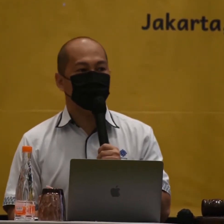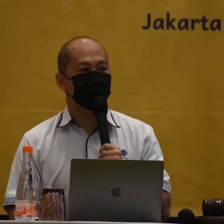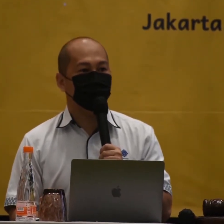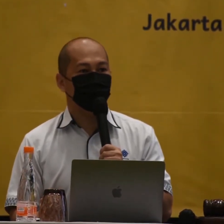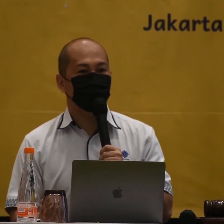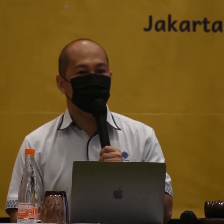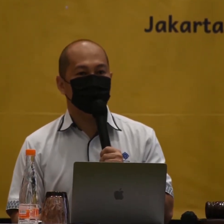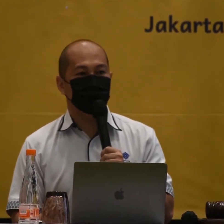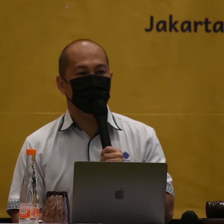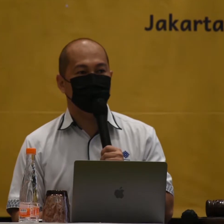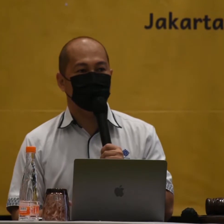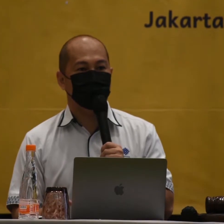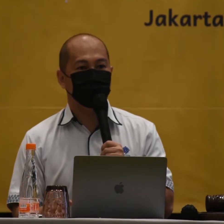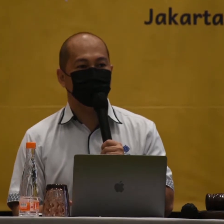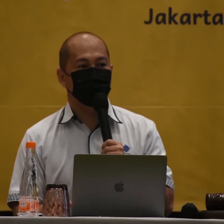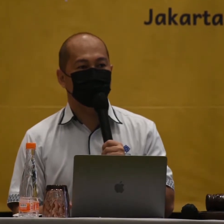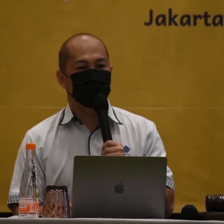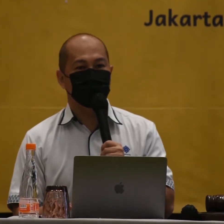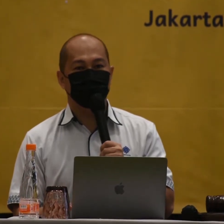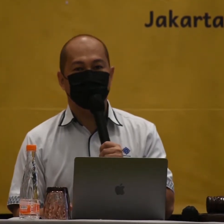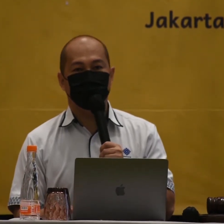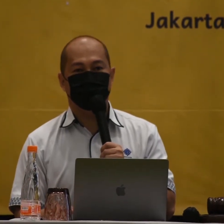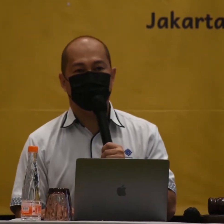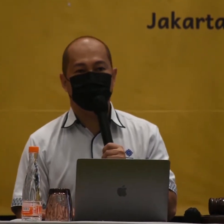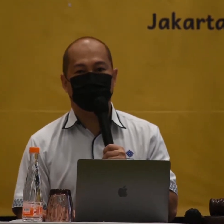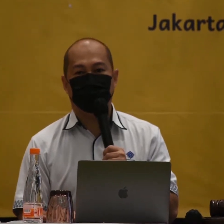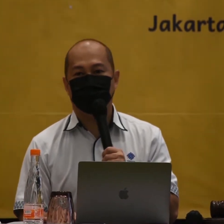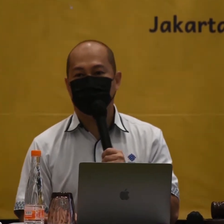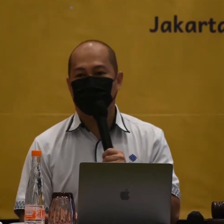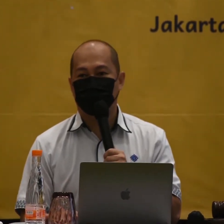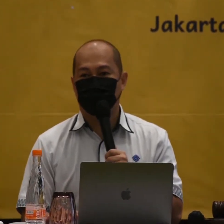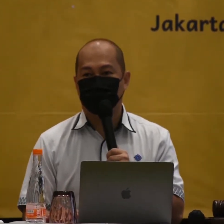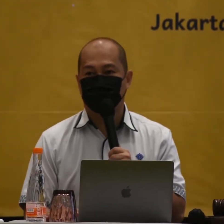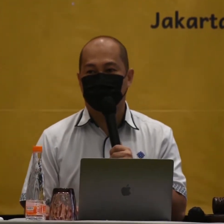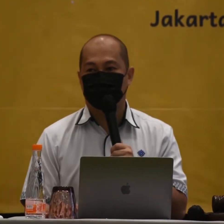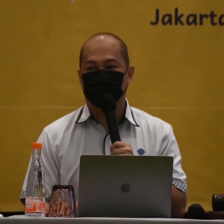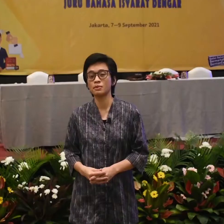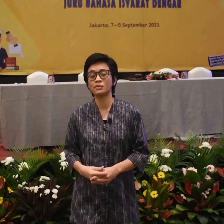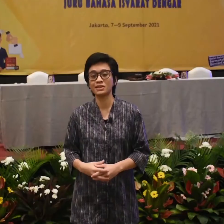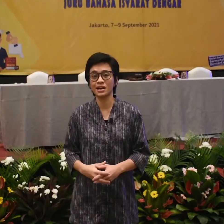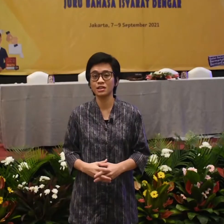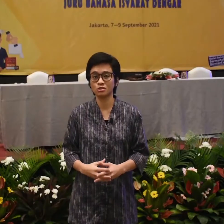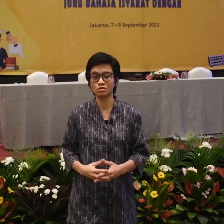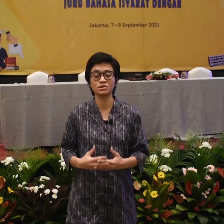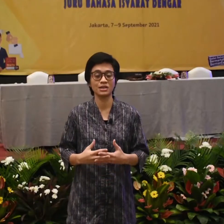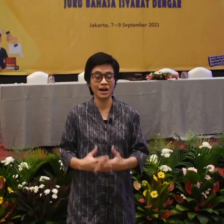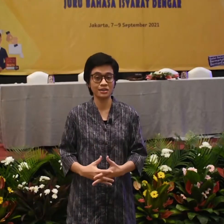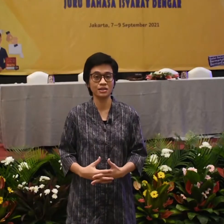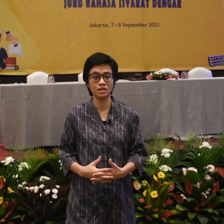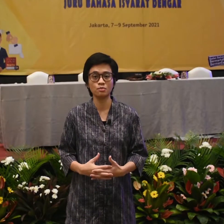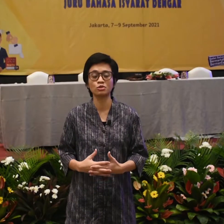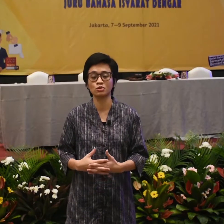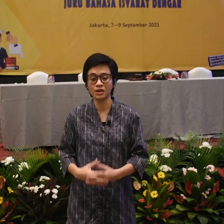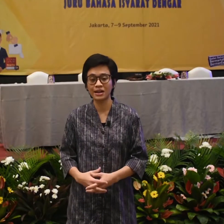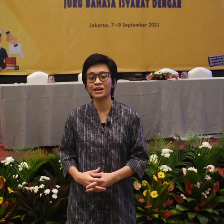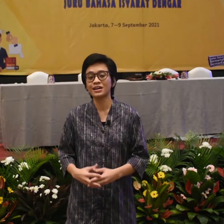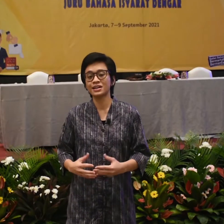Kami mungkin tidak bergerak sendiri, kami tentu didukung oleh komunitas tuli, tapi tentu pengesahan dari pemerintah itu sangat dibutuhkan. Dengan